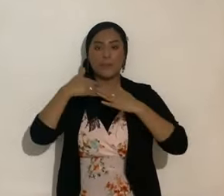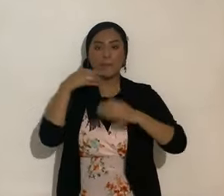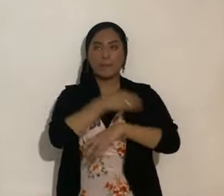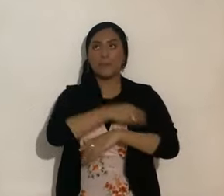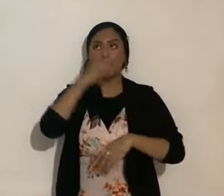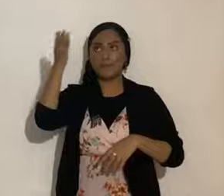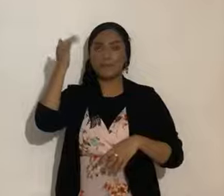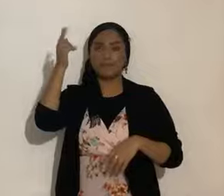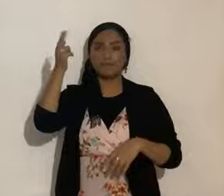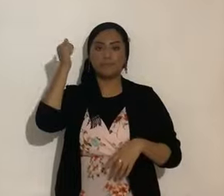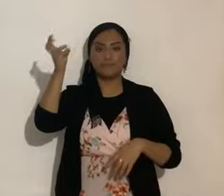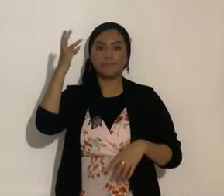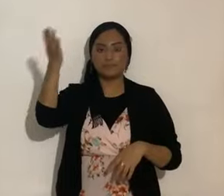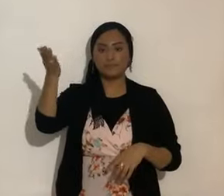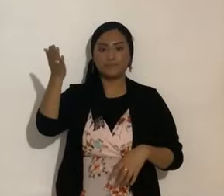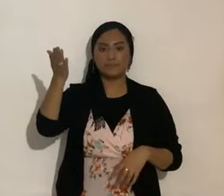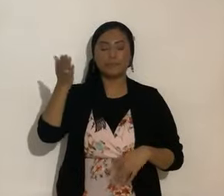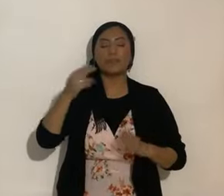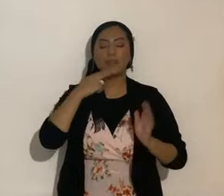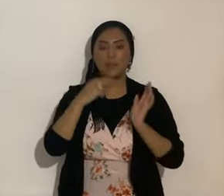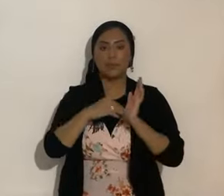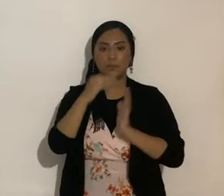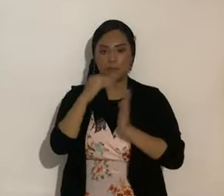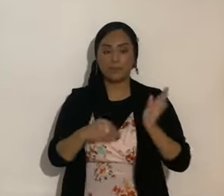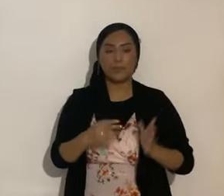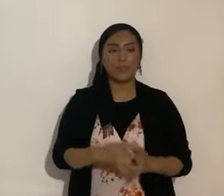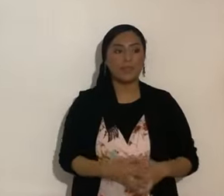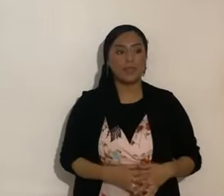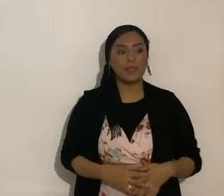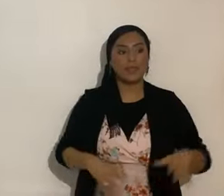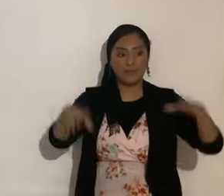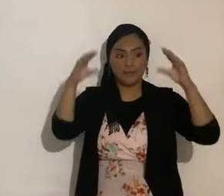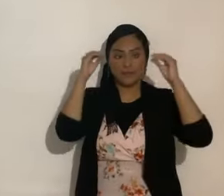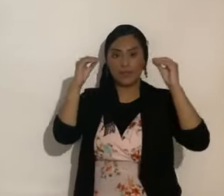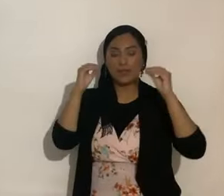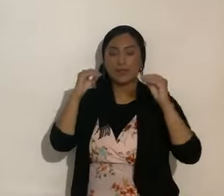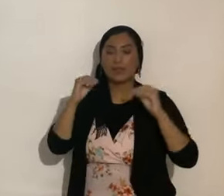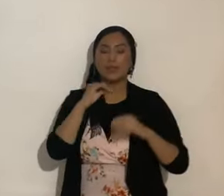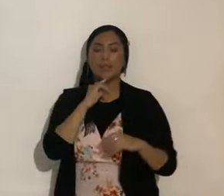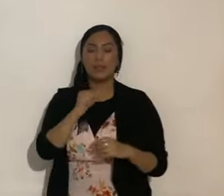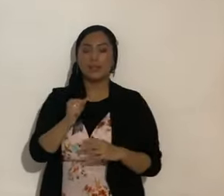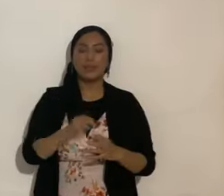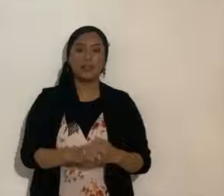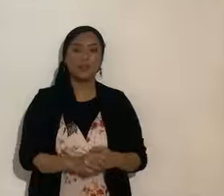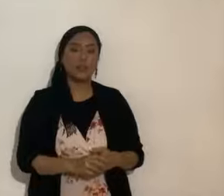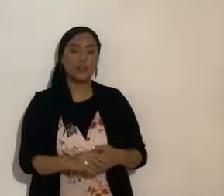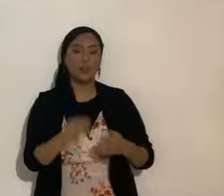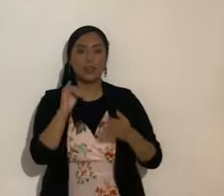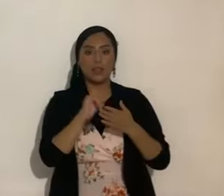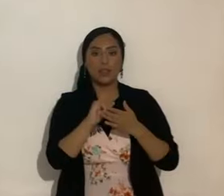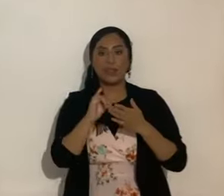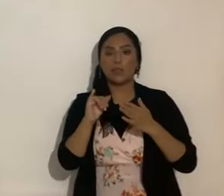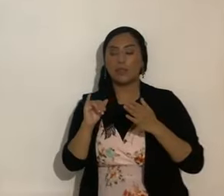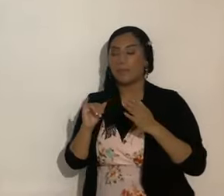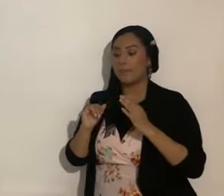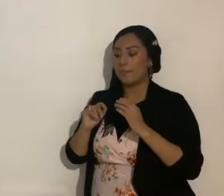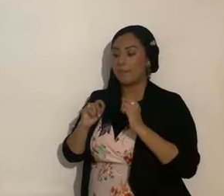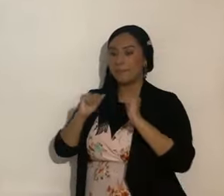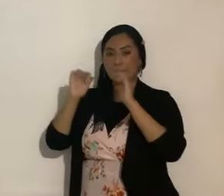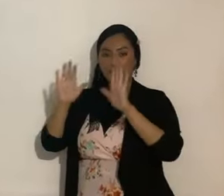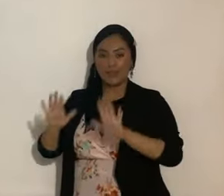quien es Yahshua. Ahora sí, anótenlo. La enseñanza de esta parábola es que las recompensas,